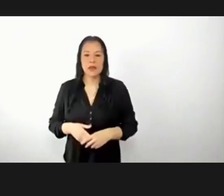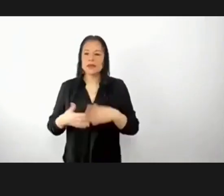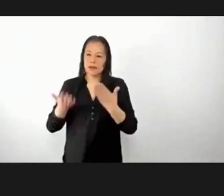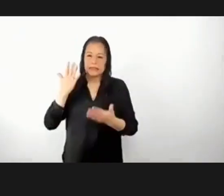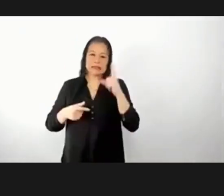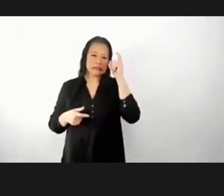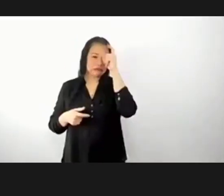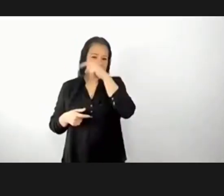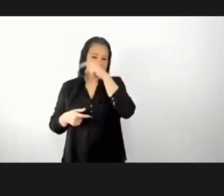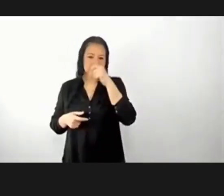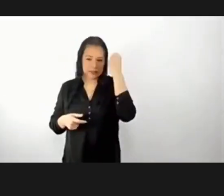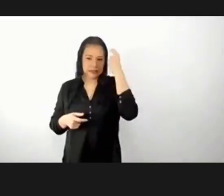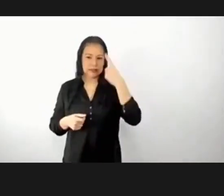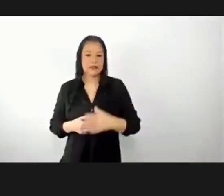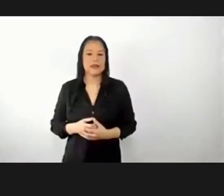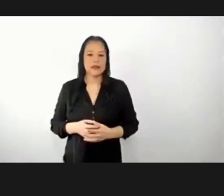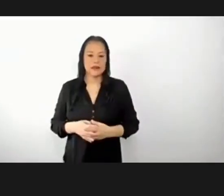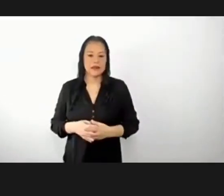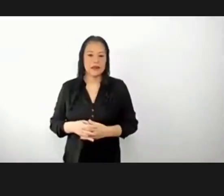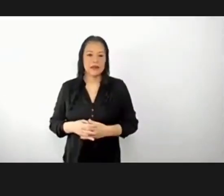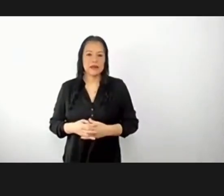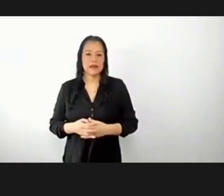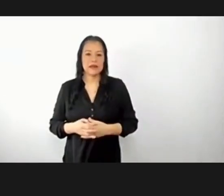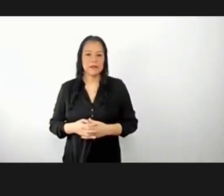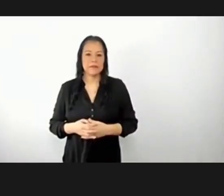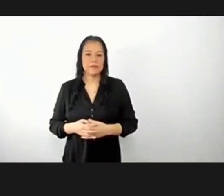que ustedes